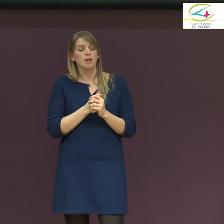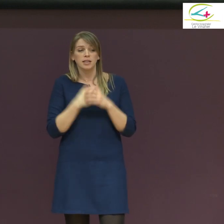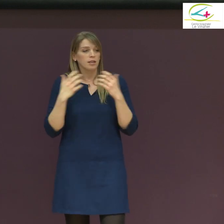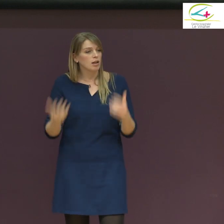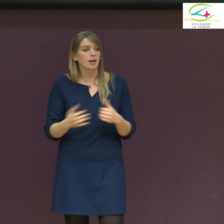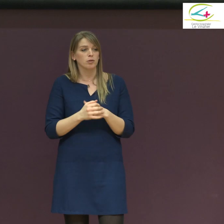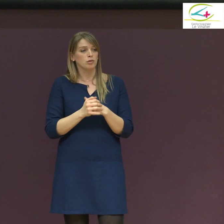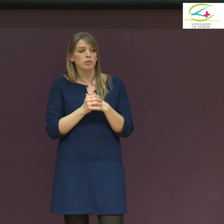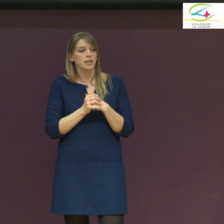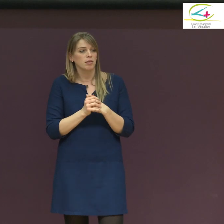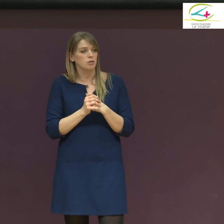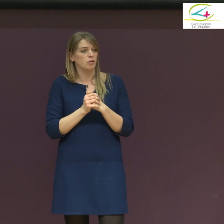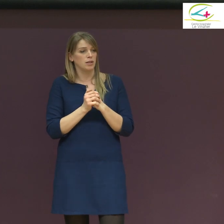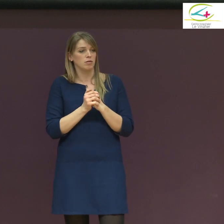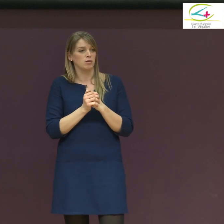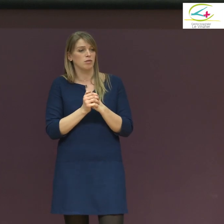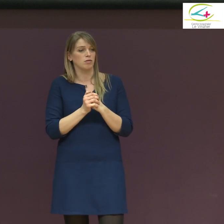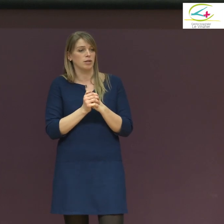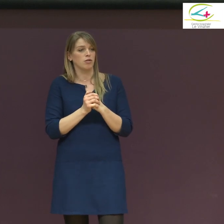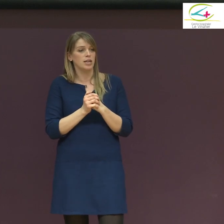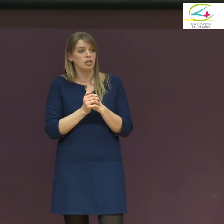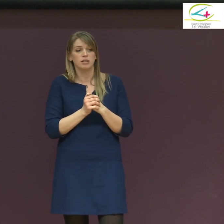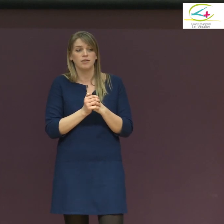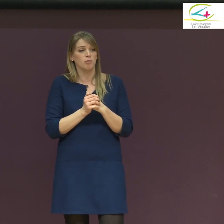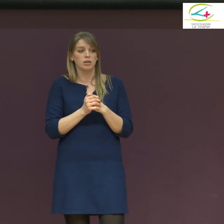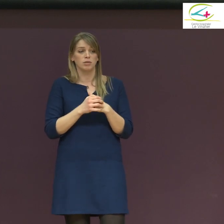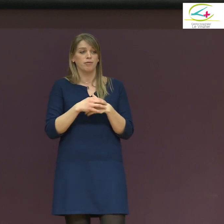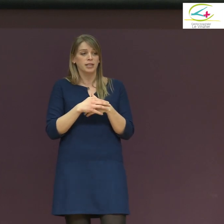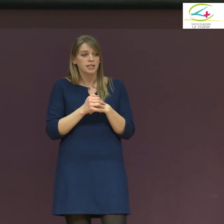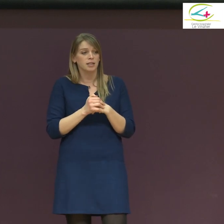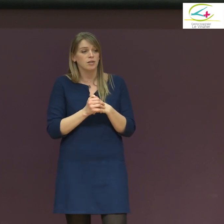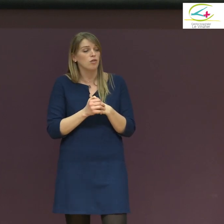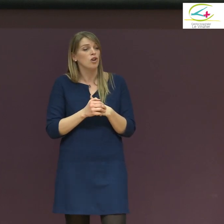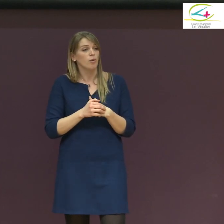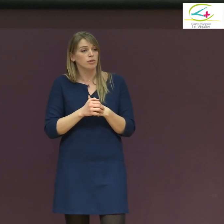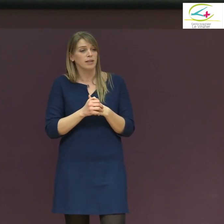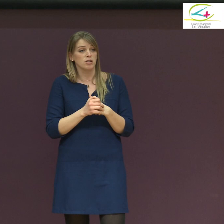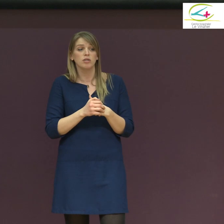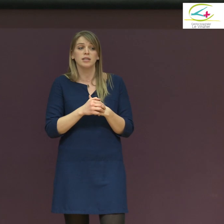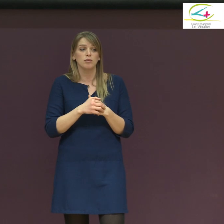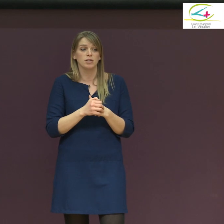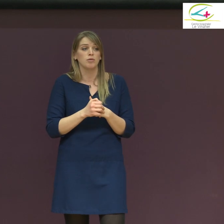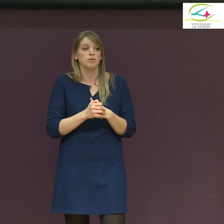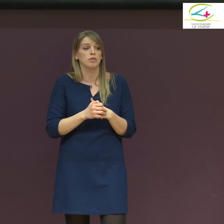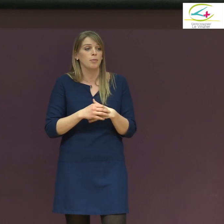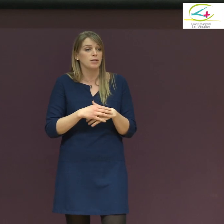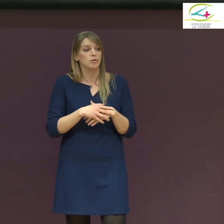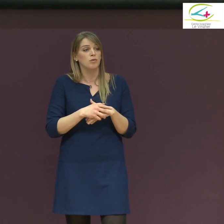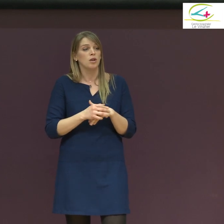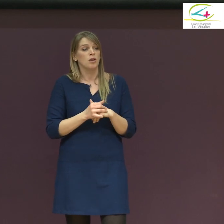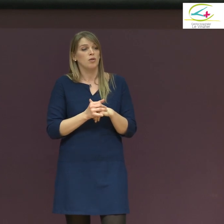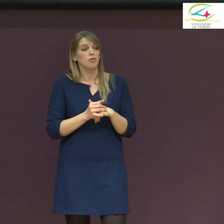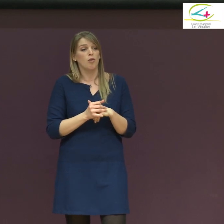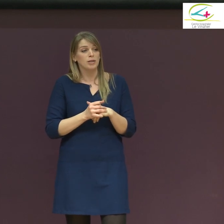fait, qui est dans la prévention, qui est dans la surveillance dans les collèges et les événements qui sont des fois très inquiétants pour certains jeunes qui sont en situation de